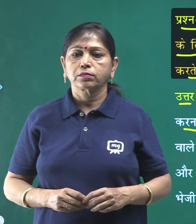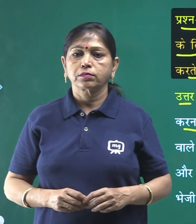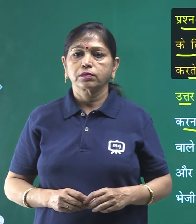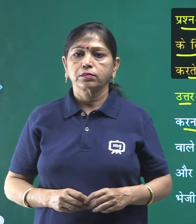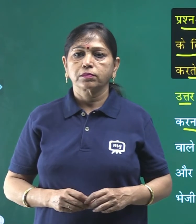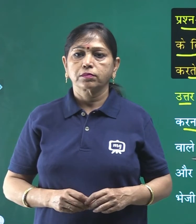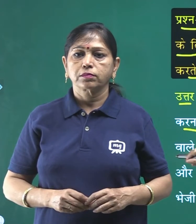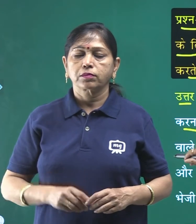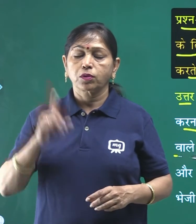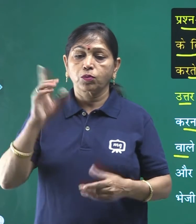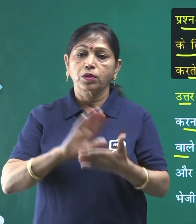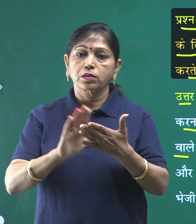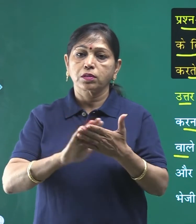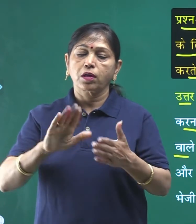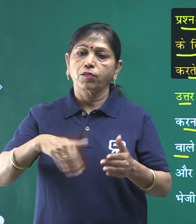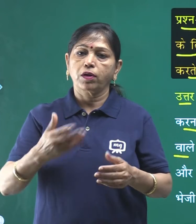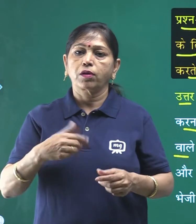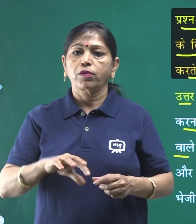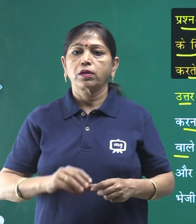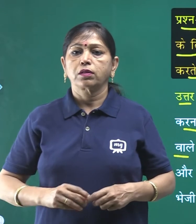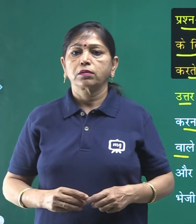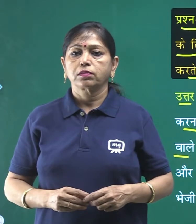उन्हें साफ करने वाले